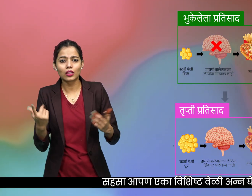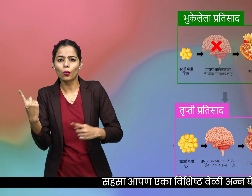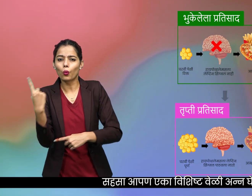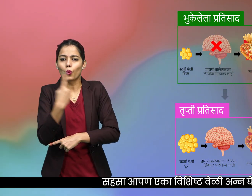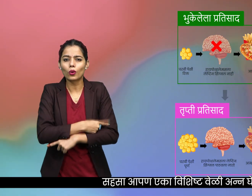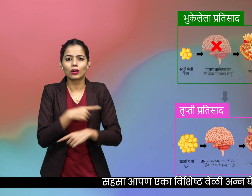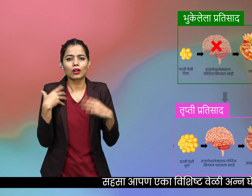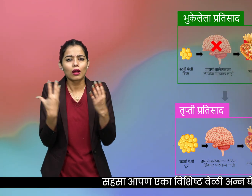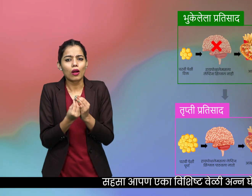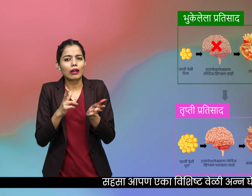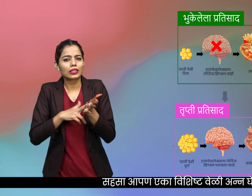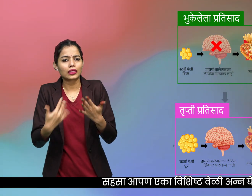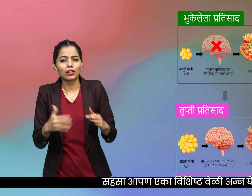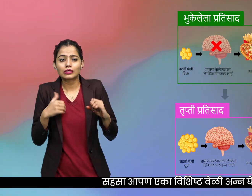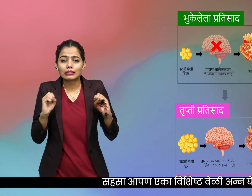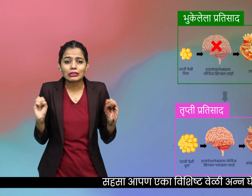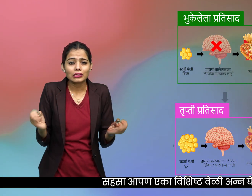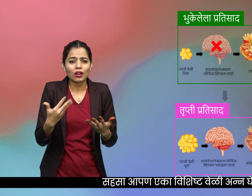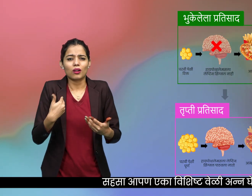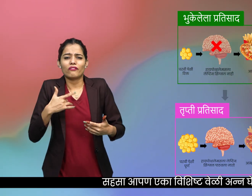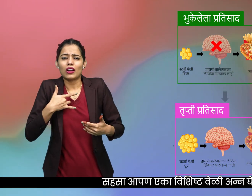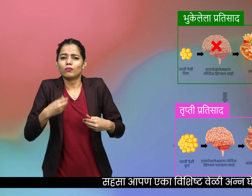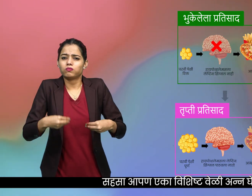सहसा आपण एका विशिष्ट वेळी अन्न घेतो.